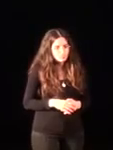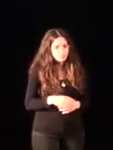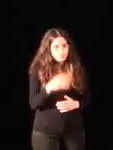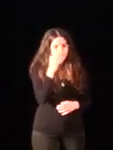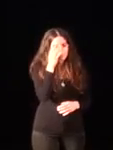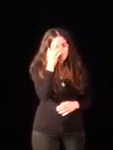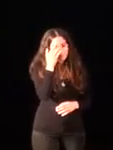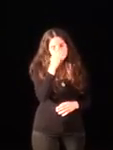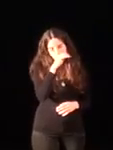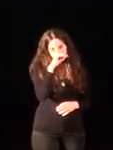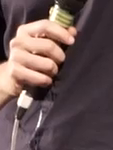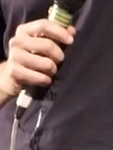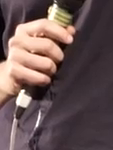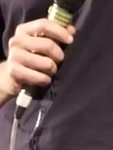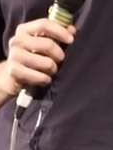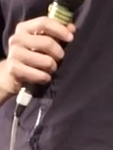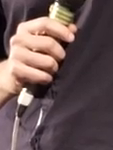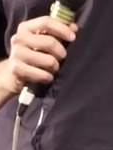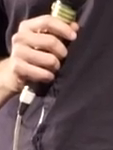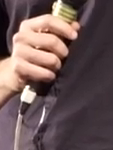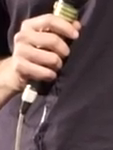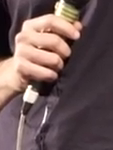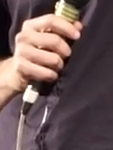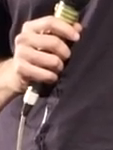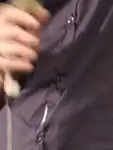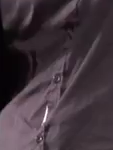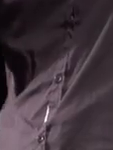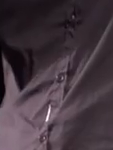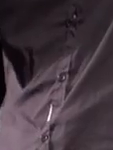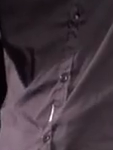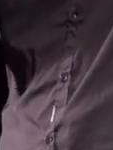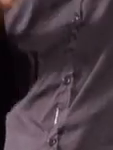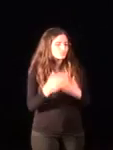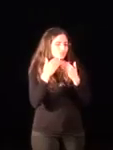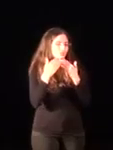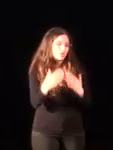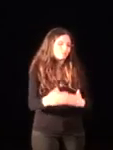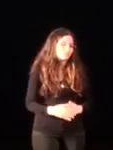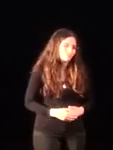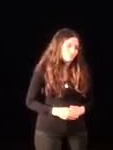תודה.